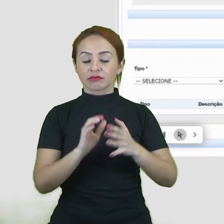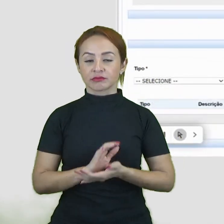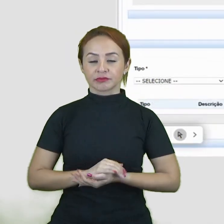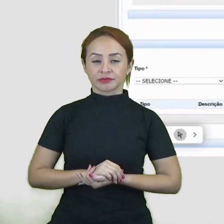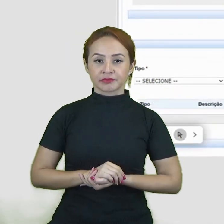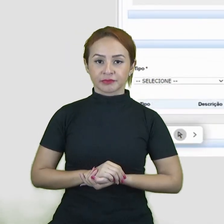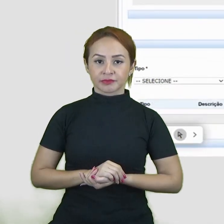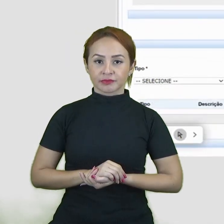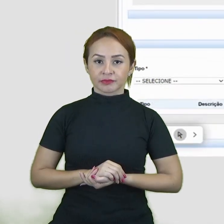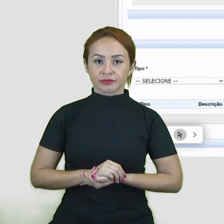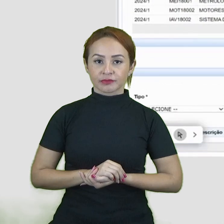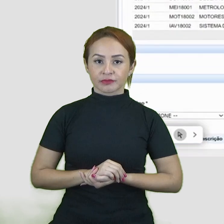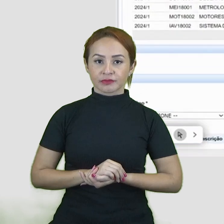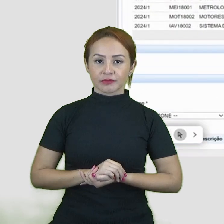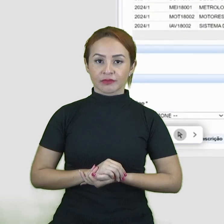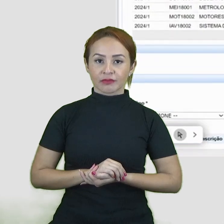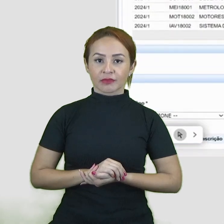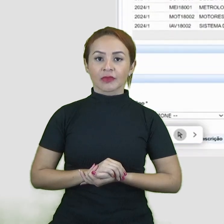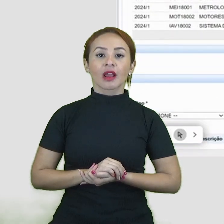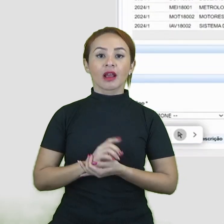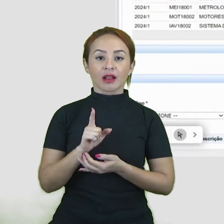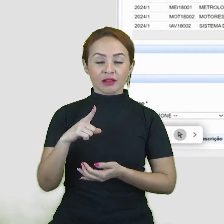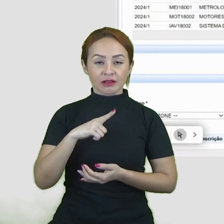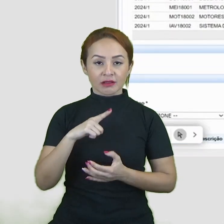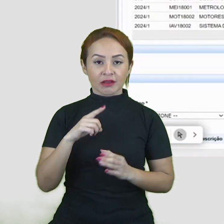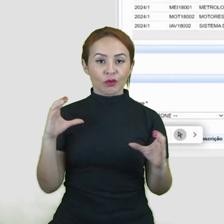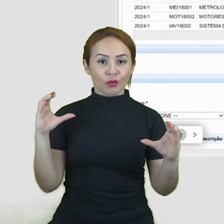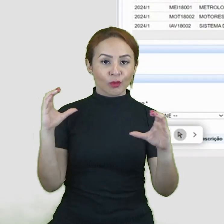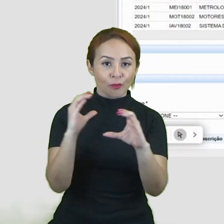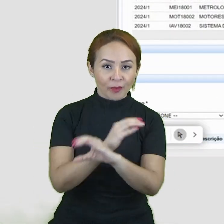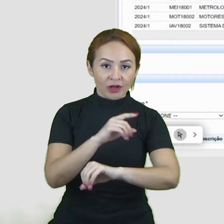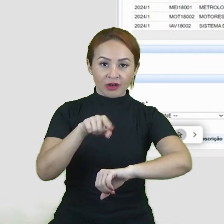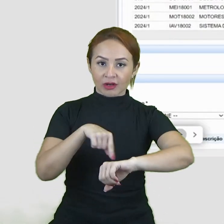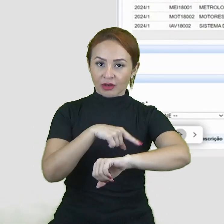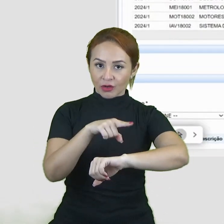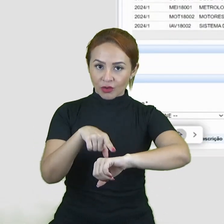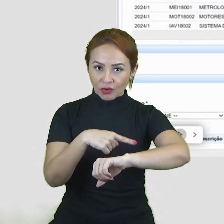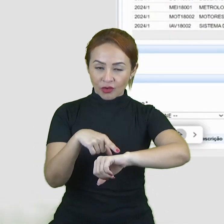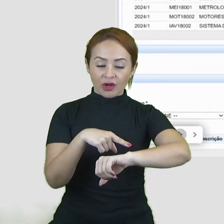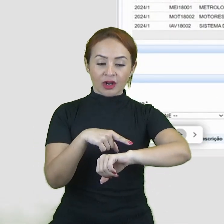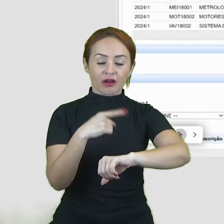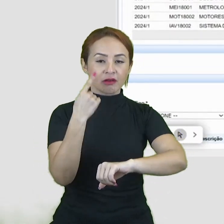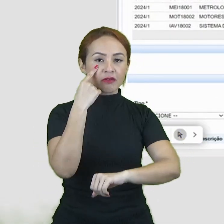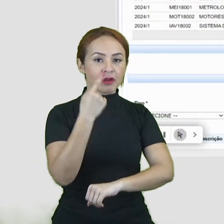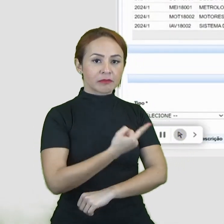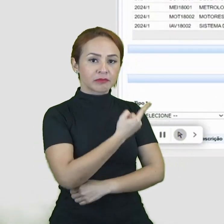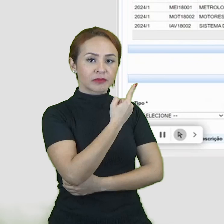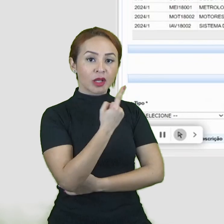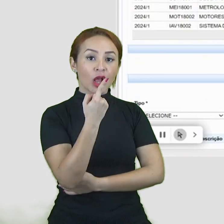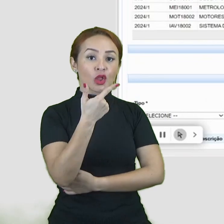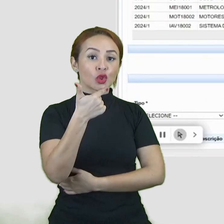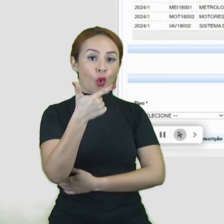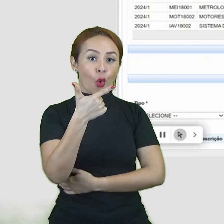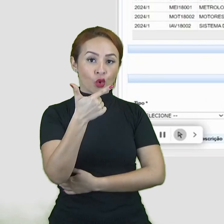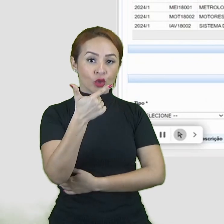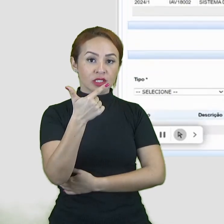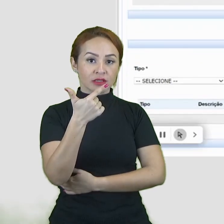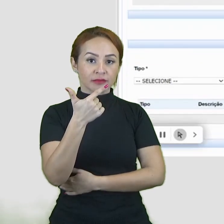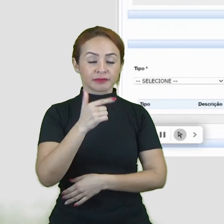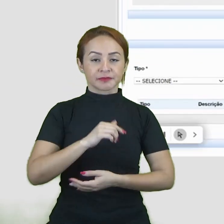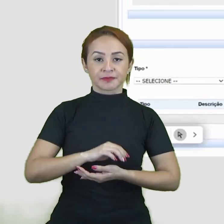total de carga horária, né? Então, já veio, isso aqui são as informações do sistema acadêmico, ficou em 12